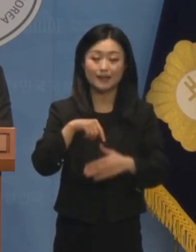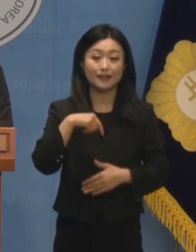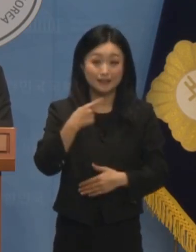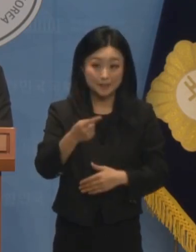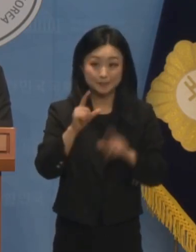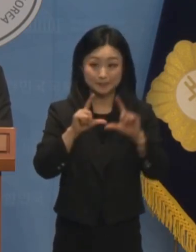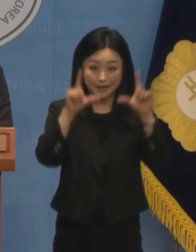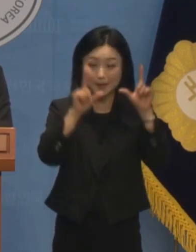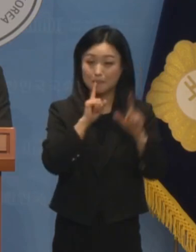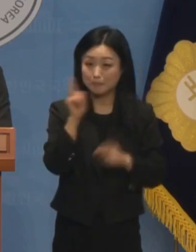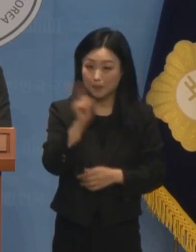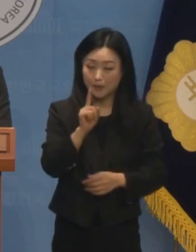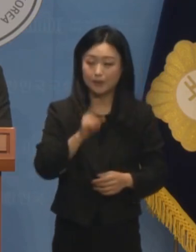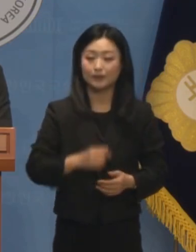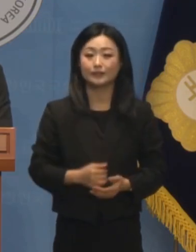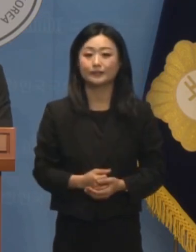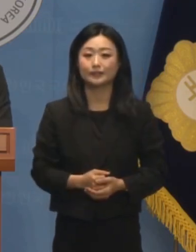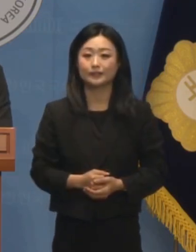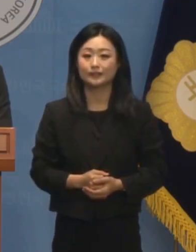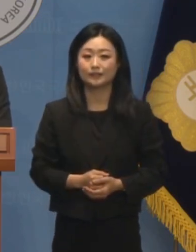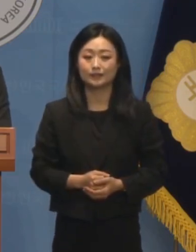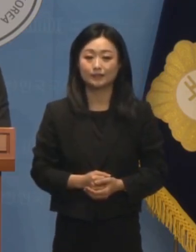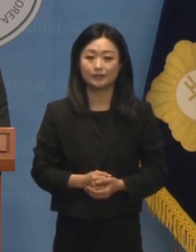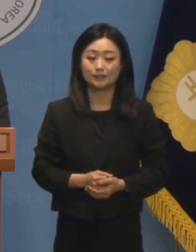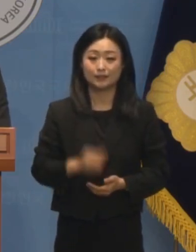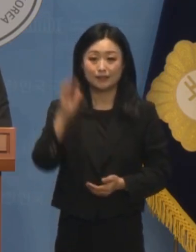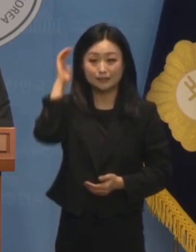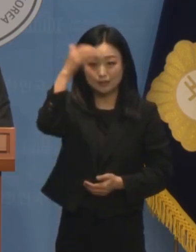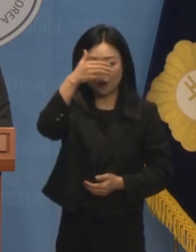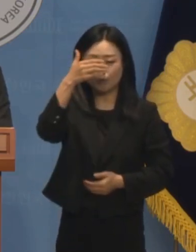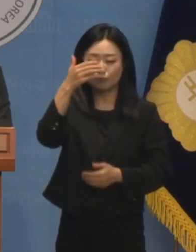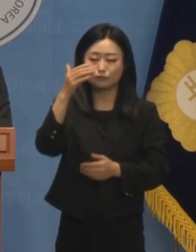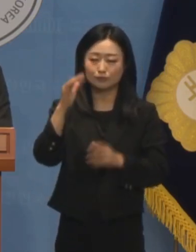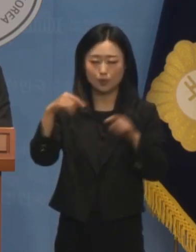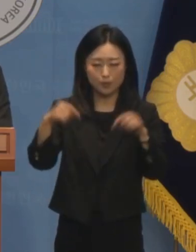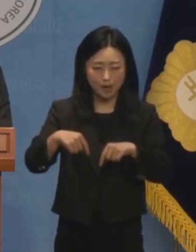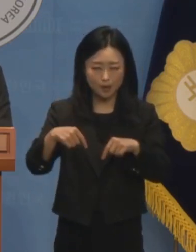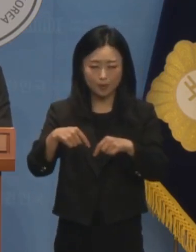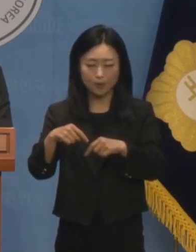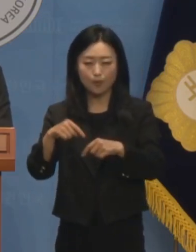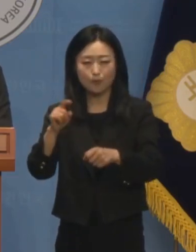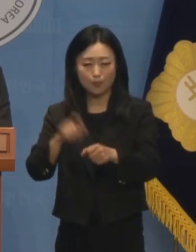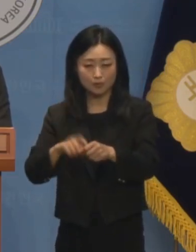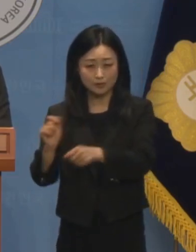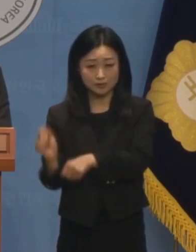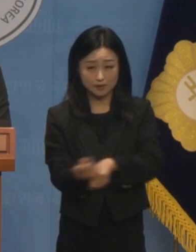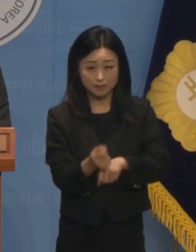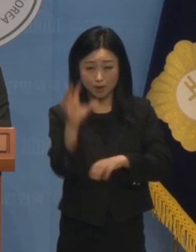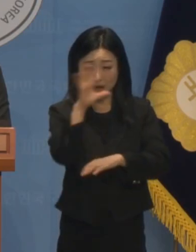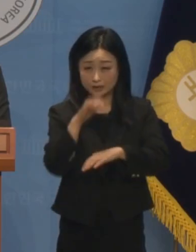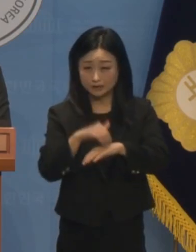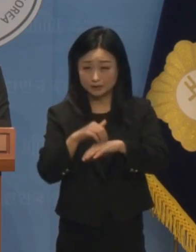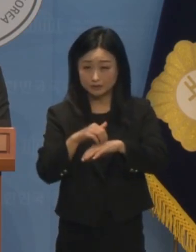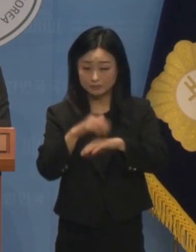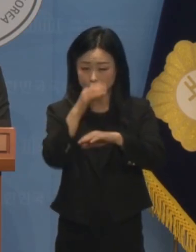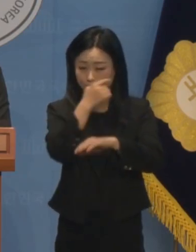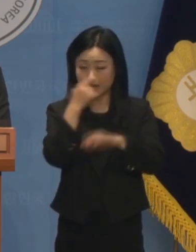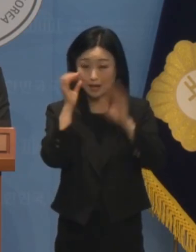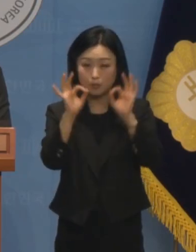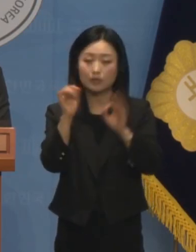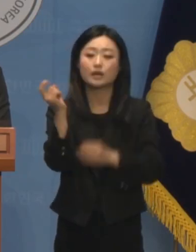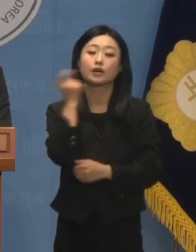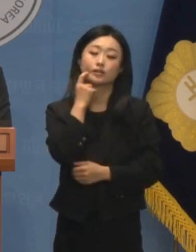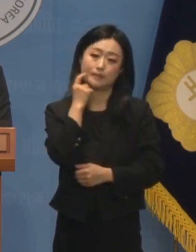내놓은 설명이었습니다. 그러나 이 설명들 모두가 다 새빨간 거짓말들이었습니다. 확인된